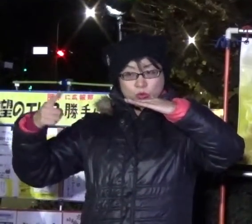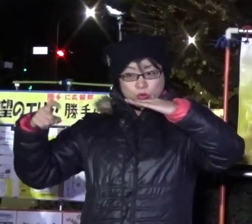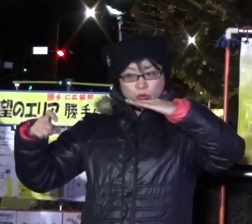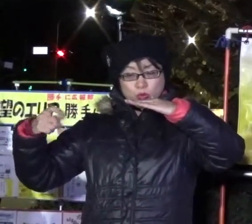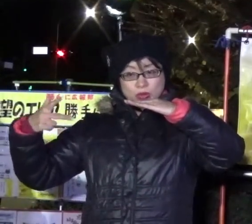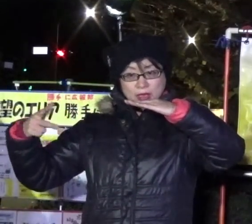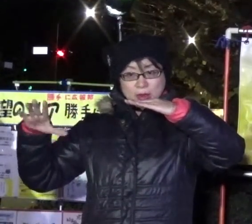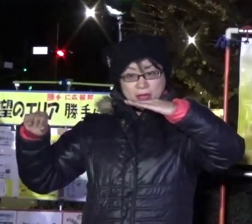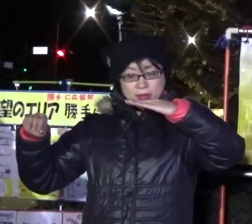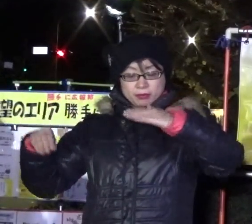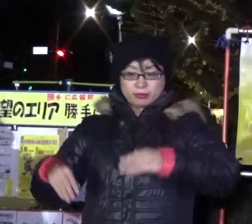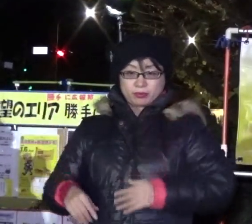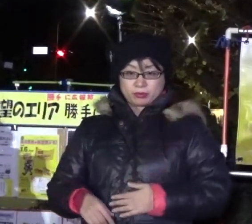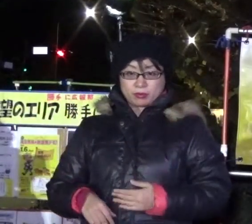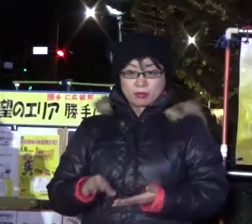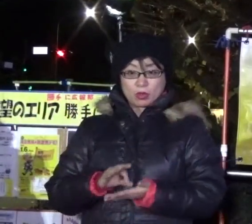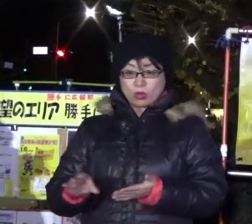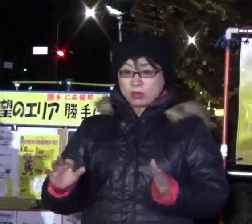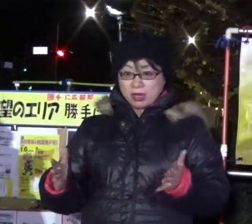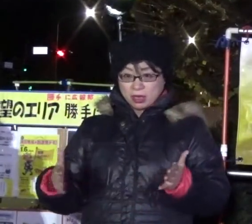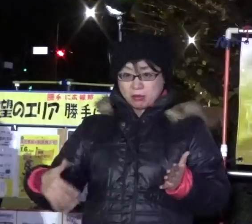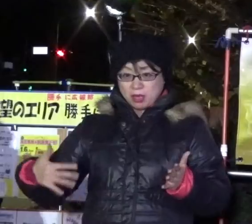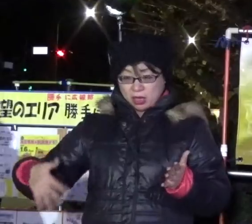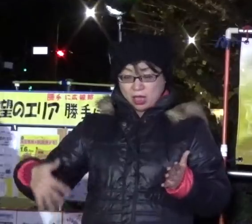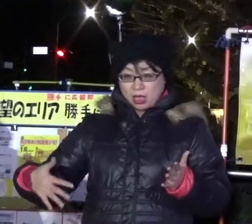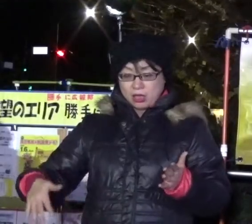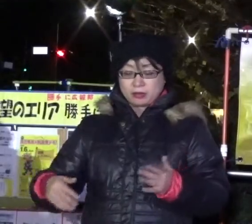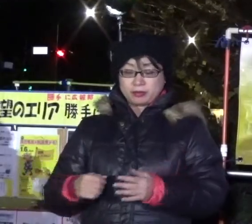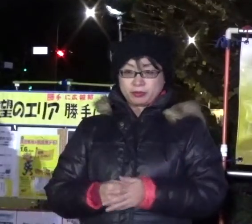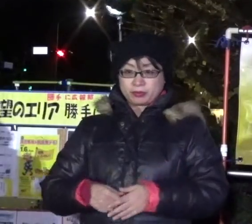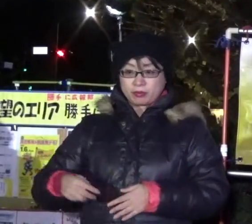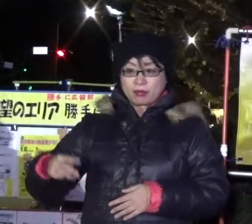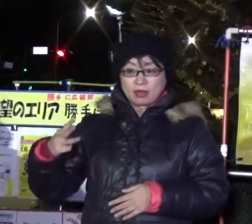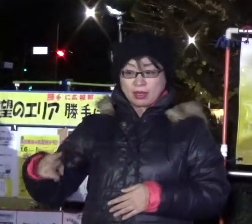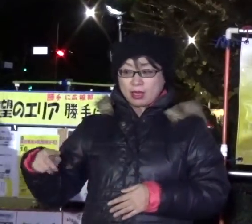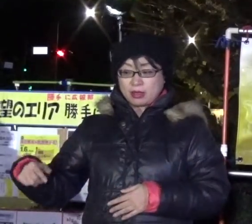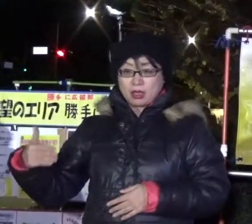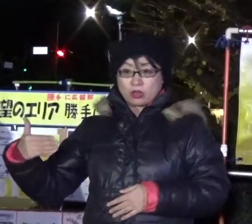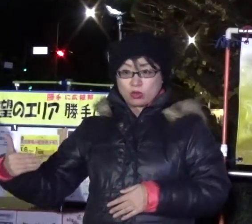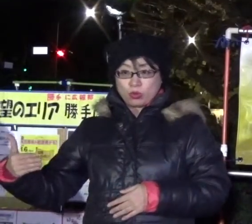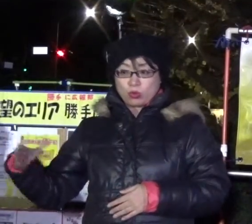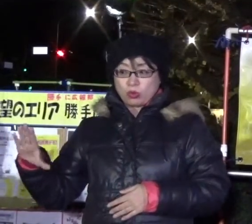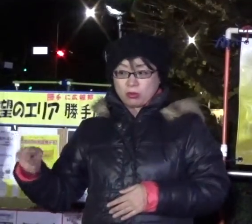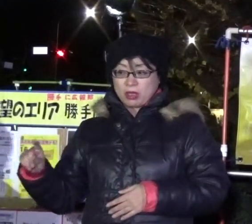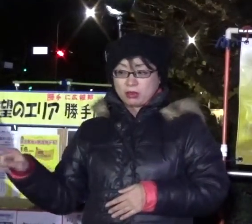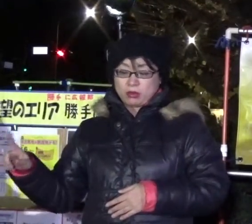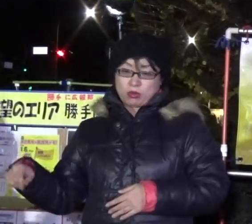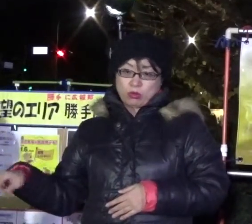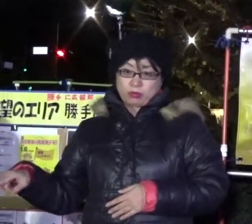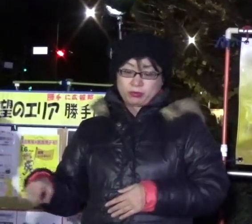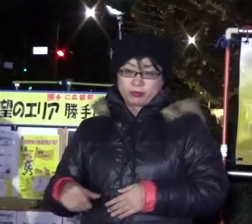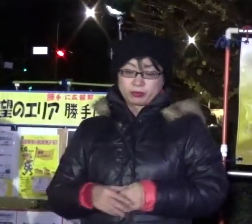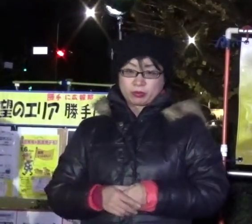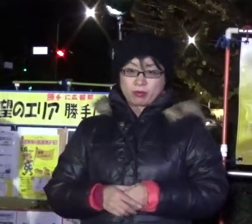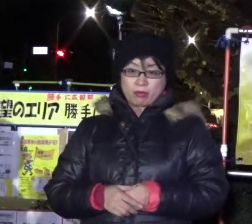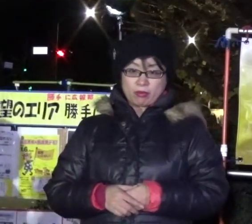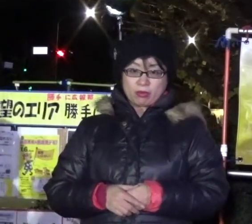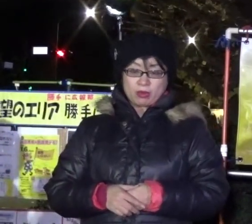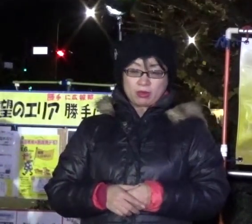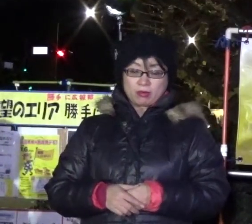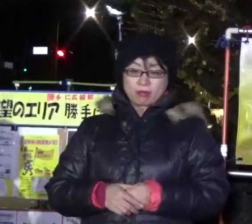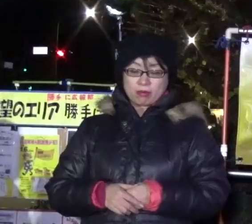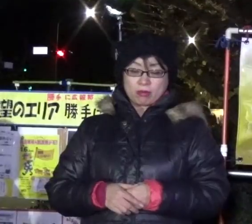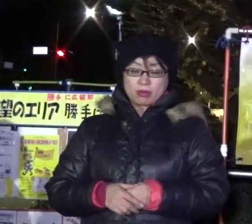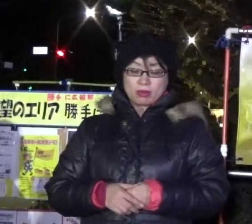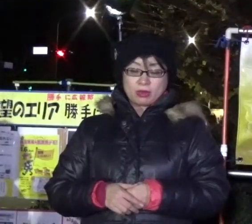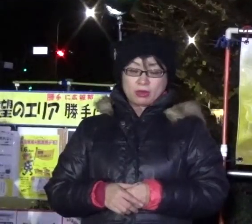で、未処理の高濃度汚染水建屋の滞留水は約 3.9 万トンです。で、以前からお話してますように